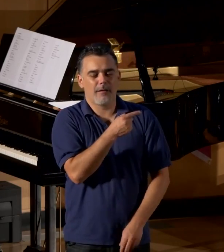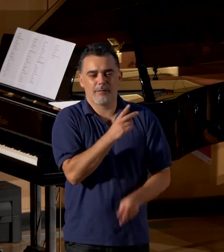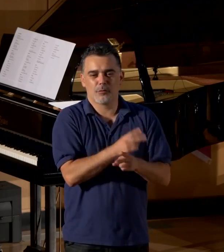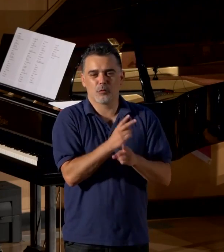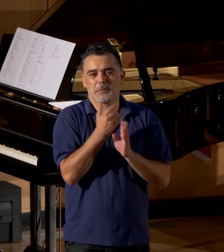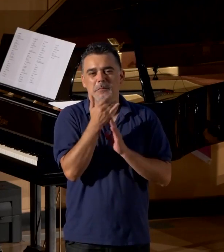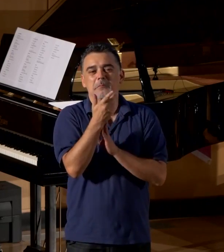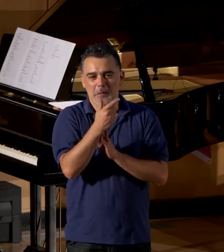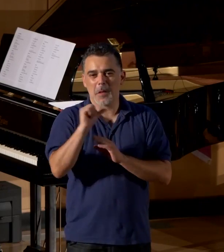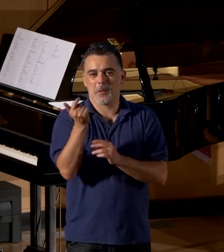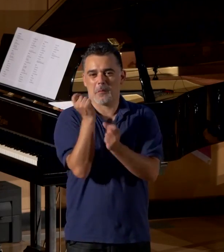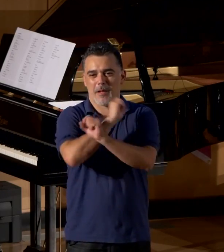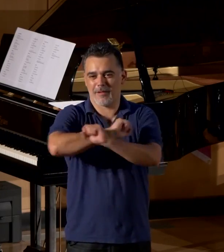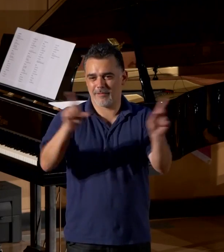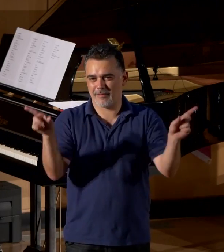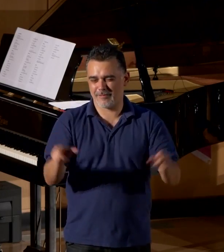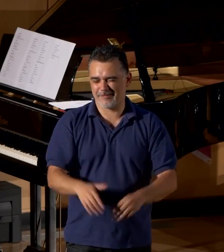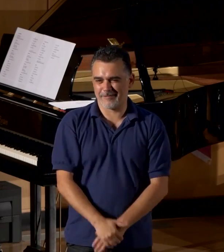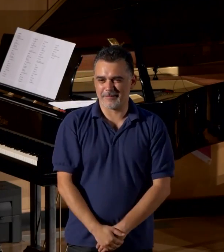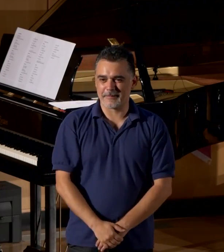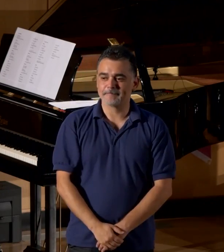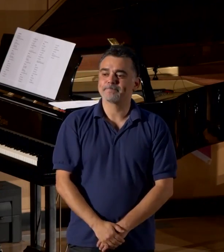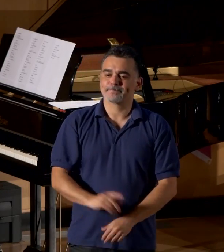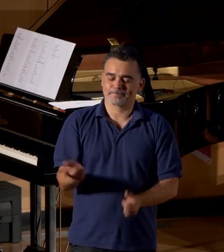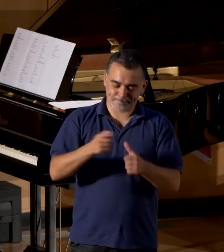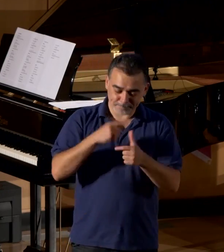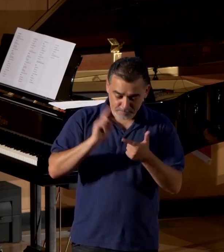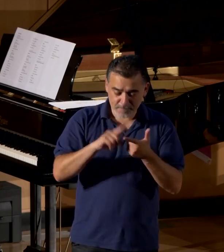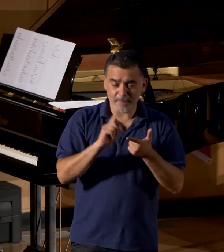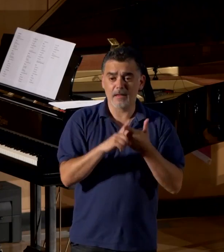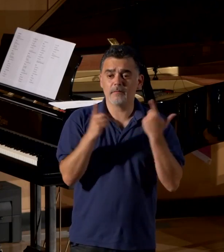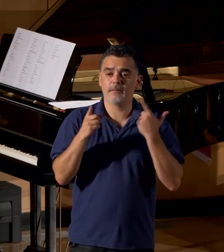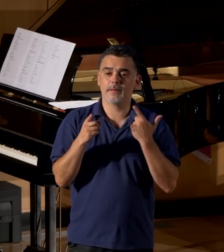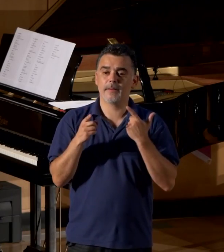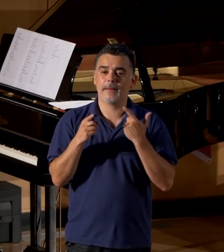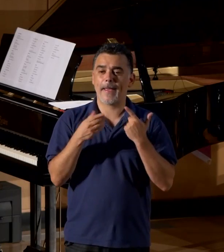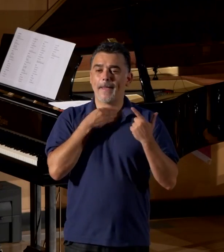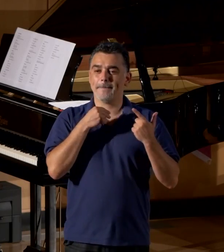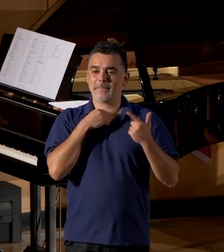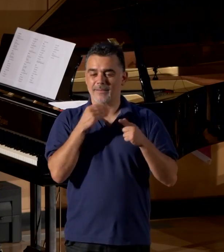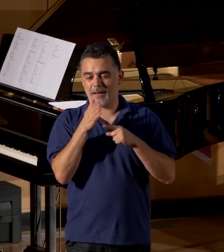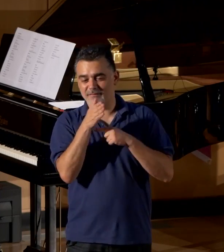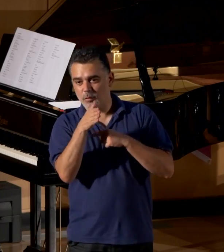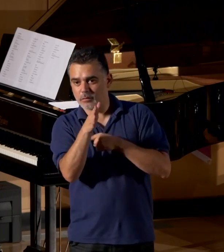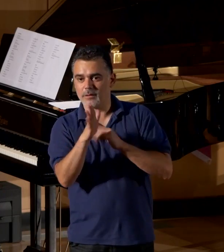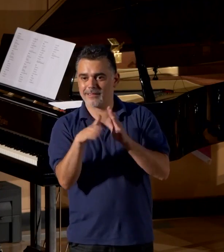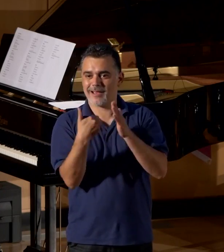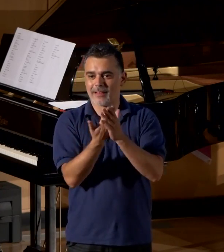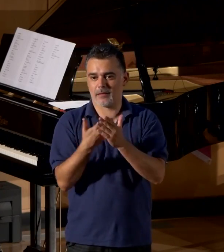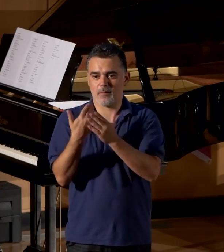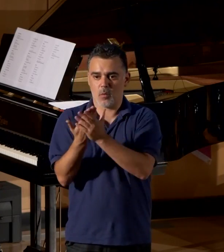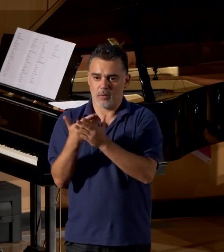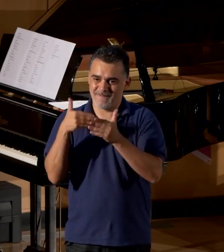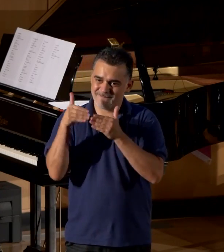zukommen in nächster Zeit. Ein zweites Handlungsfeld sind bedarfsorientierte Angebote weiter ausbauen. Also